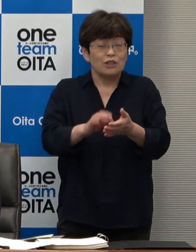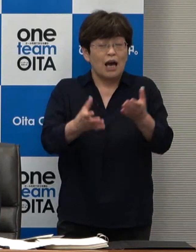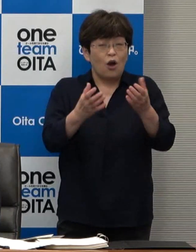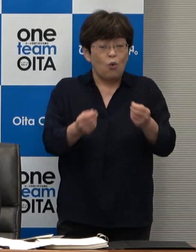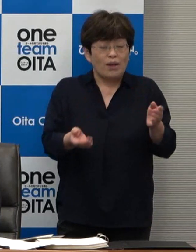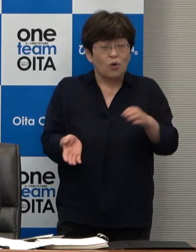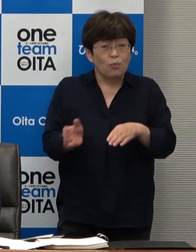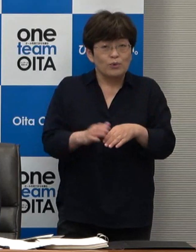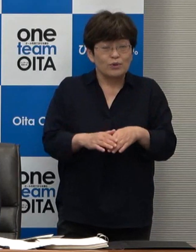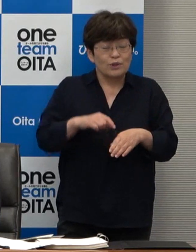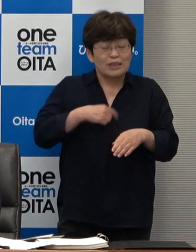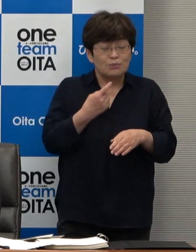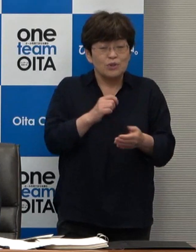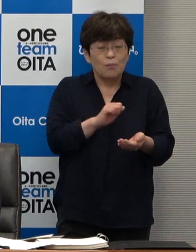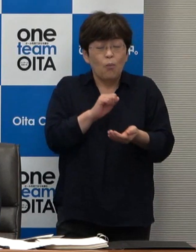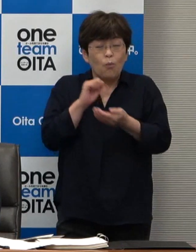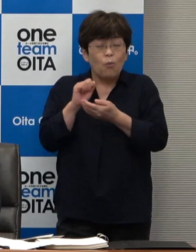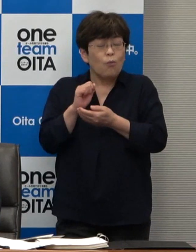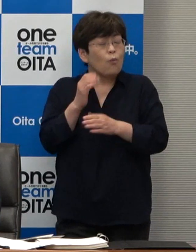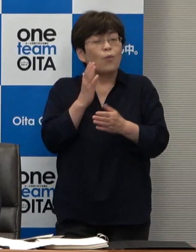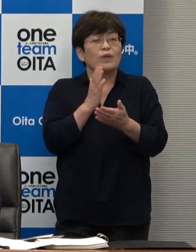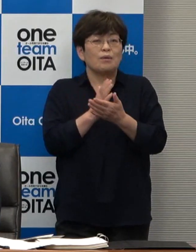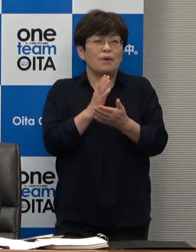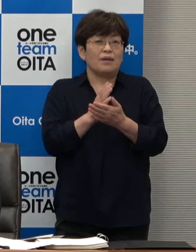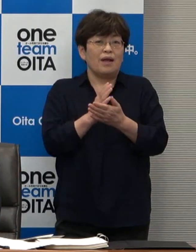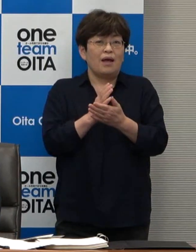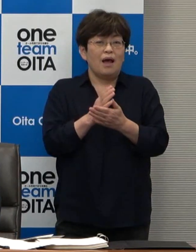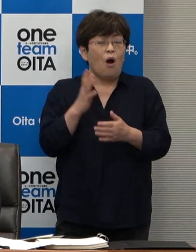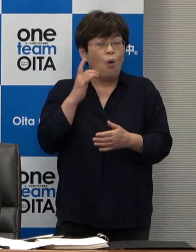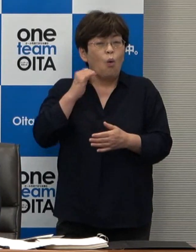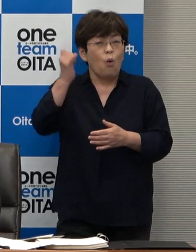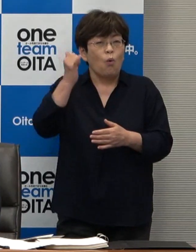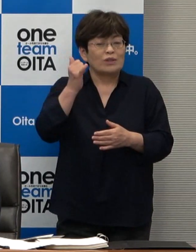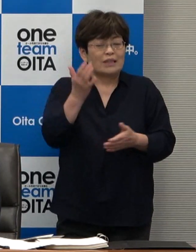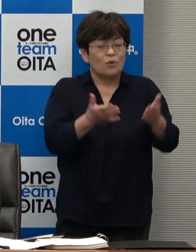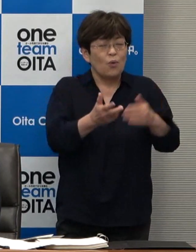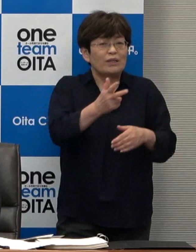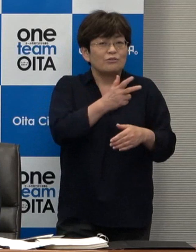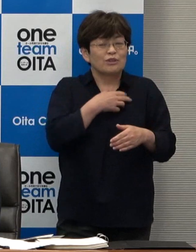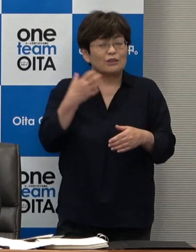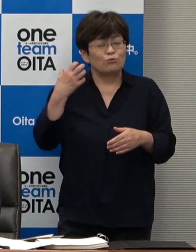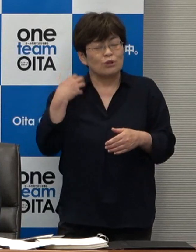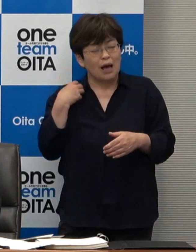持ち帰りをなくして、保護者と保育士の負担軽減を図ります。